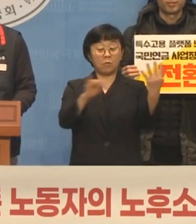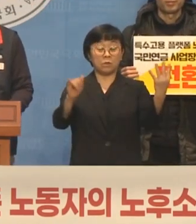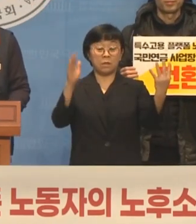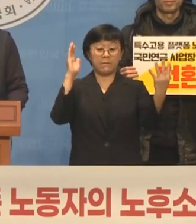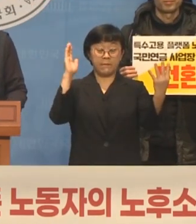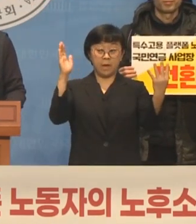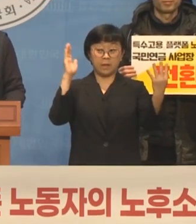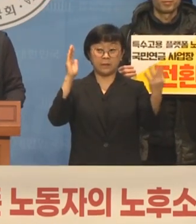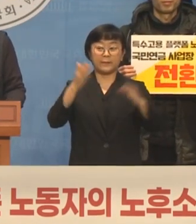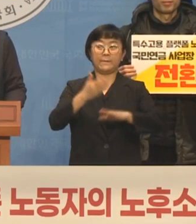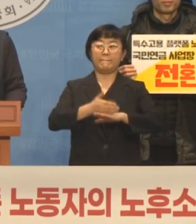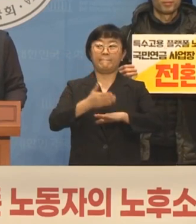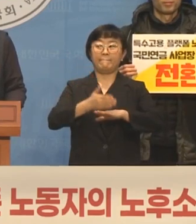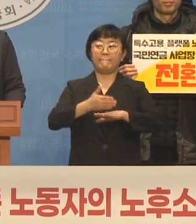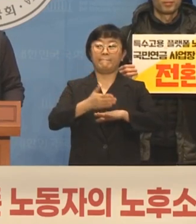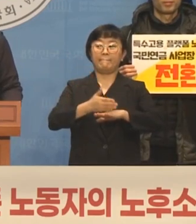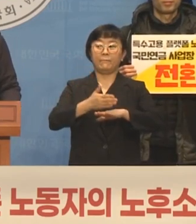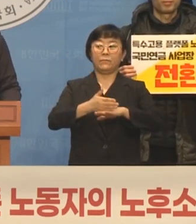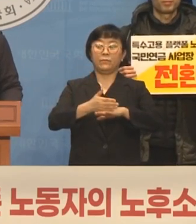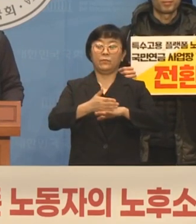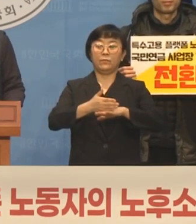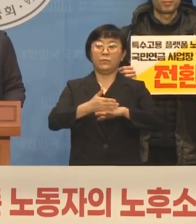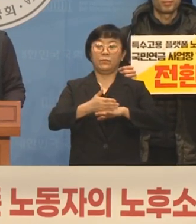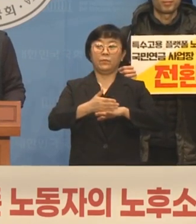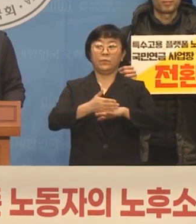네 분의 발언 감사드립니다.